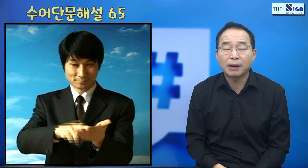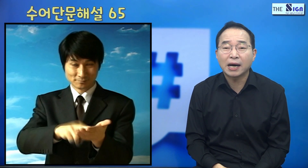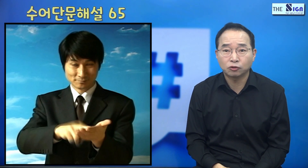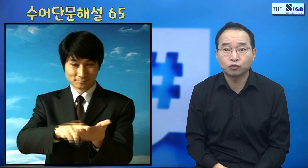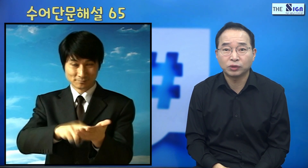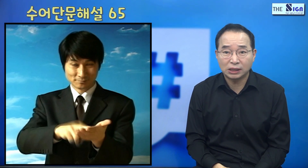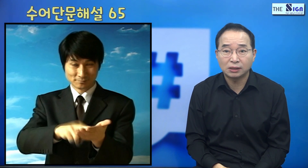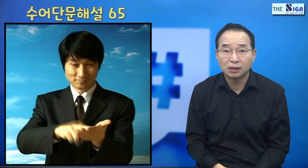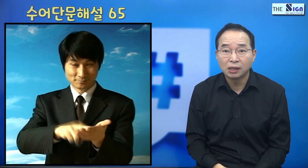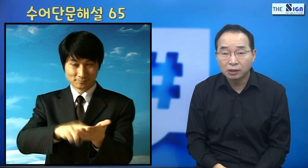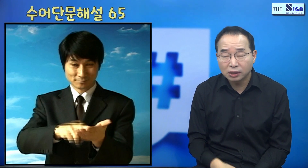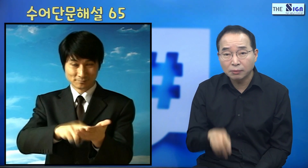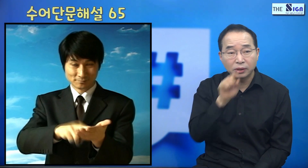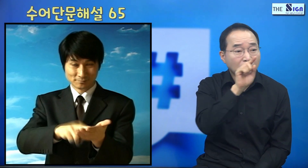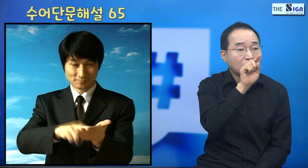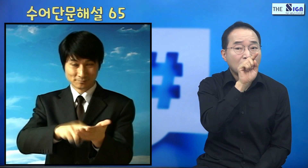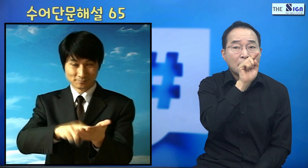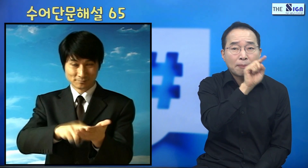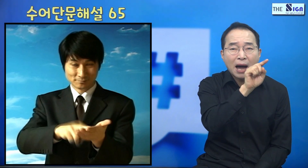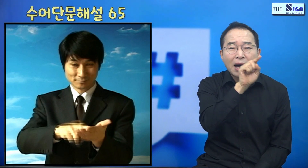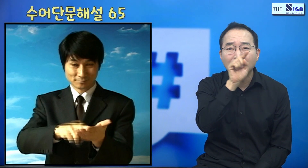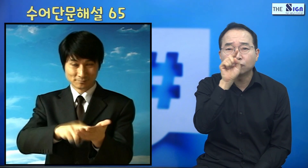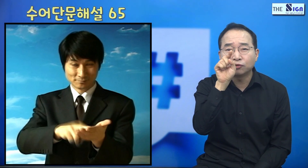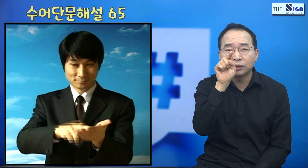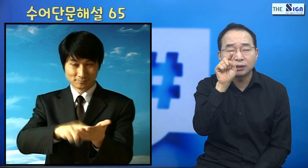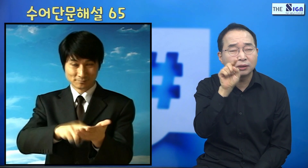바둑이었어요. 바둑이. 그러다 보니까